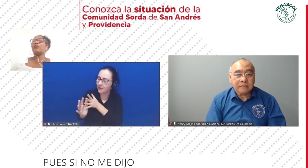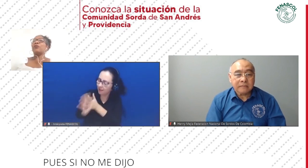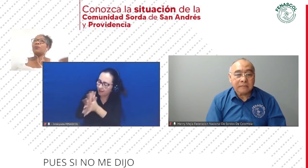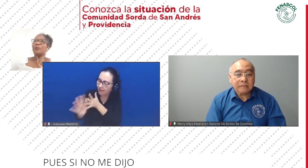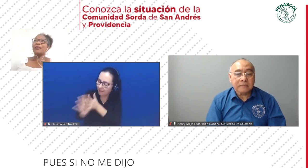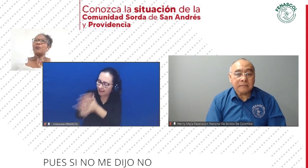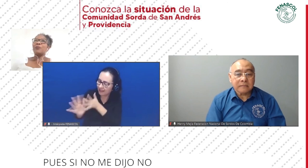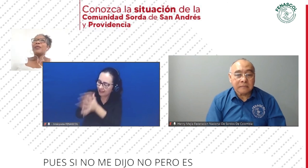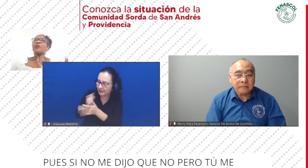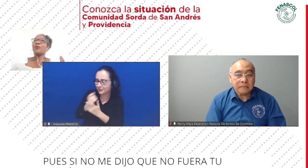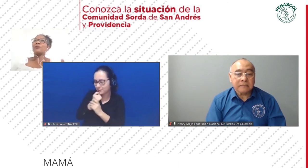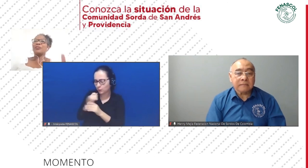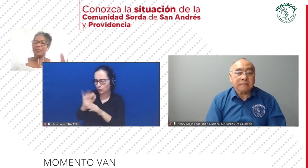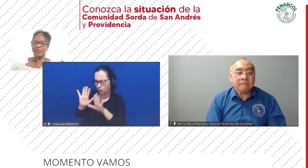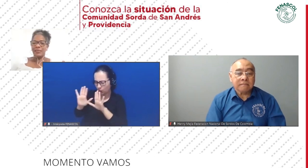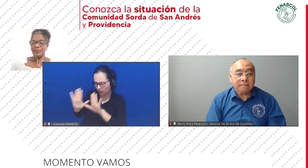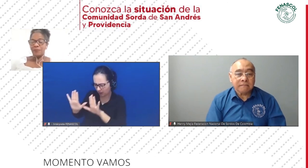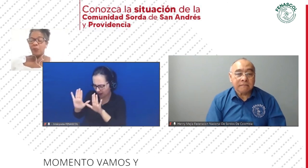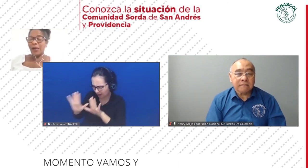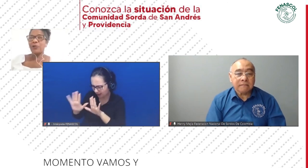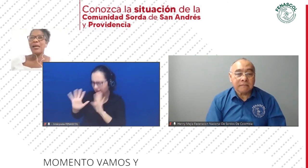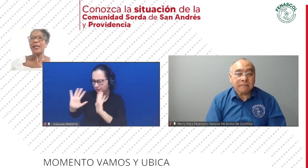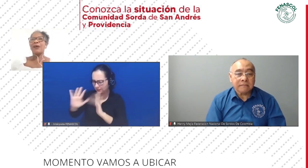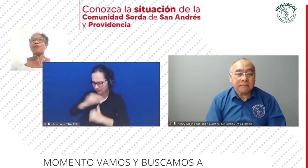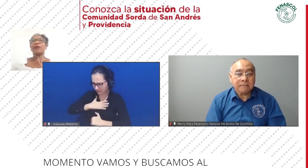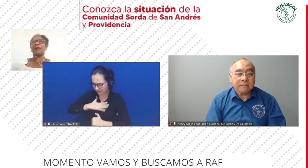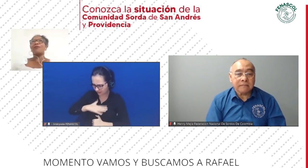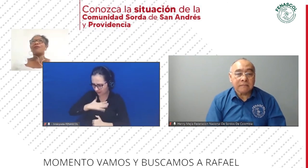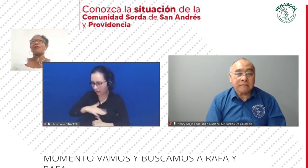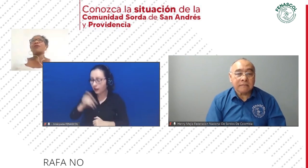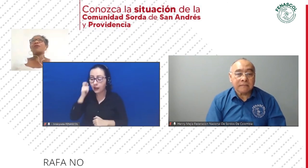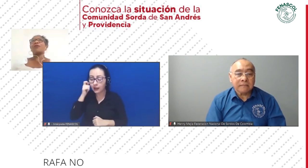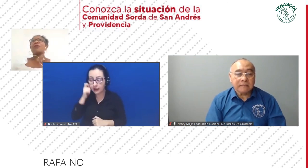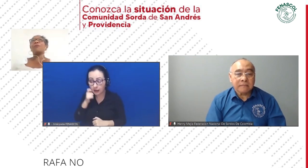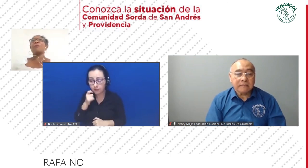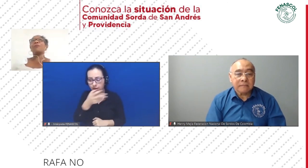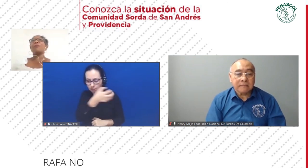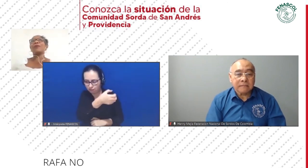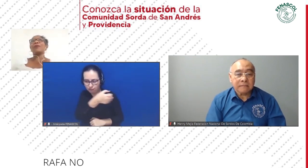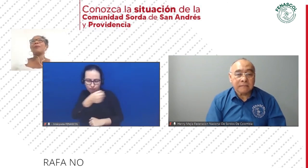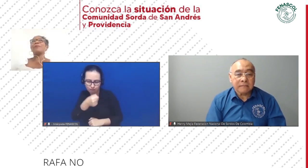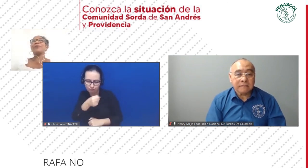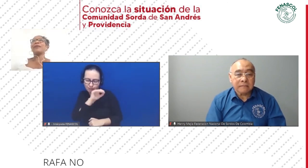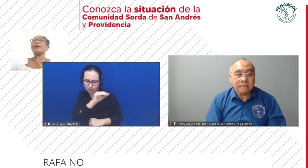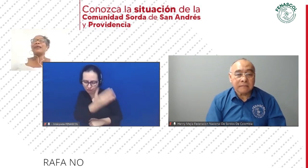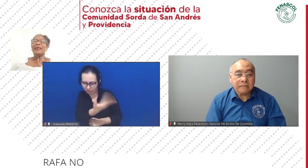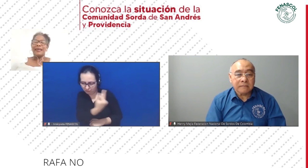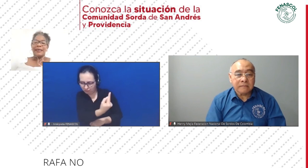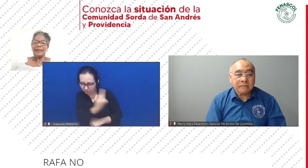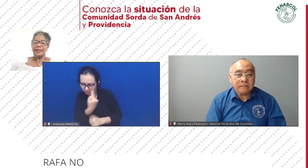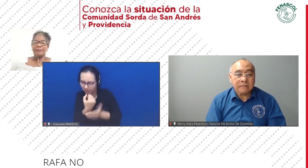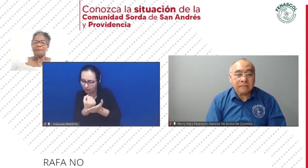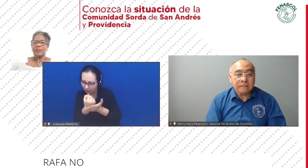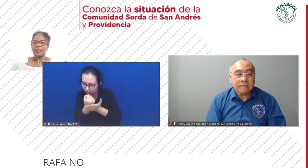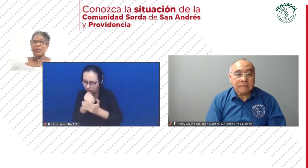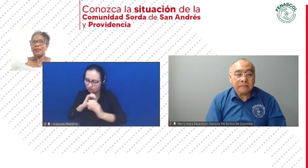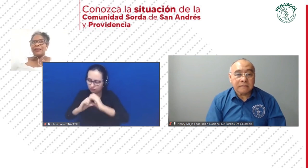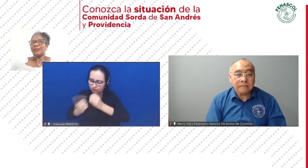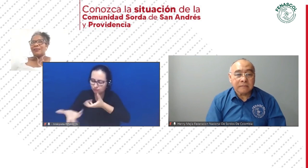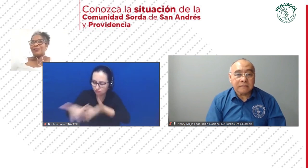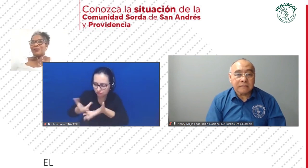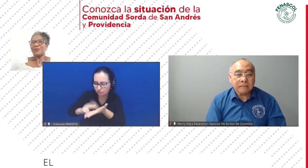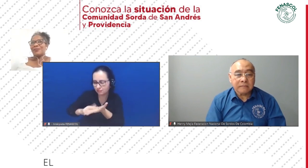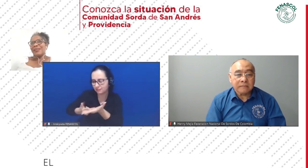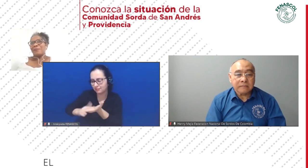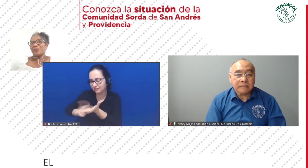tiene no puede tu momento vamos y buscamos a rafael rafa no puede apoyar a